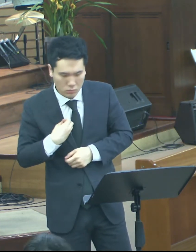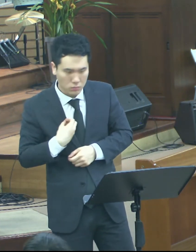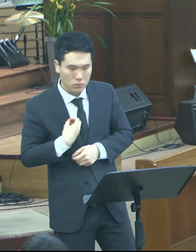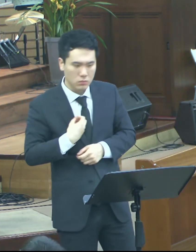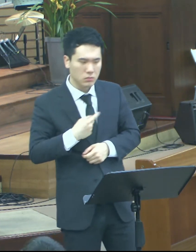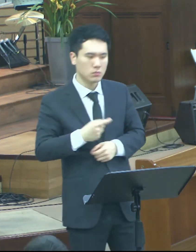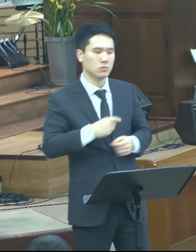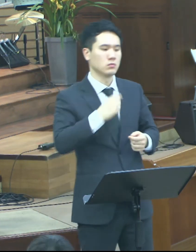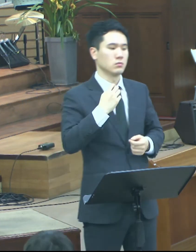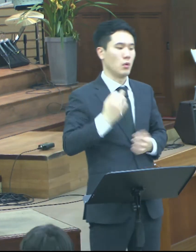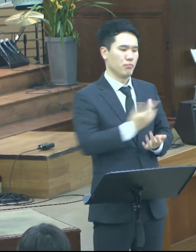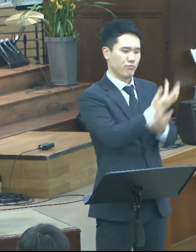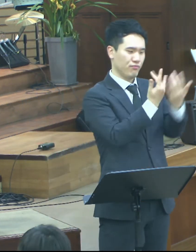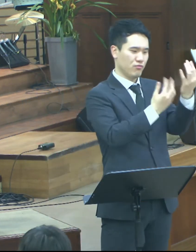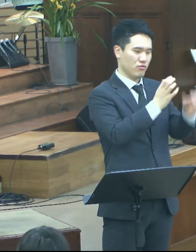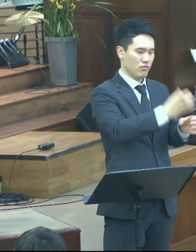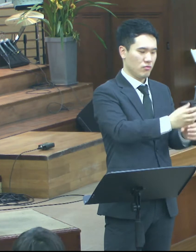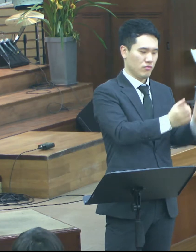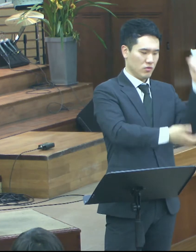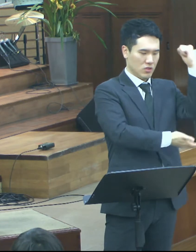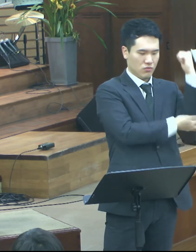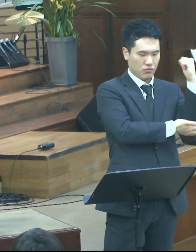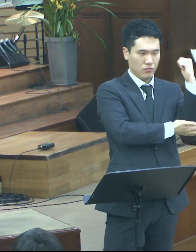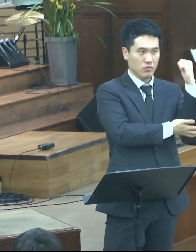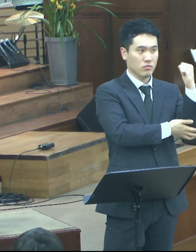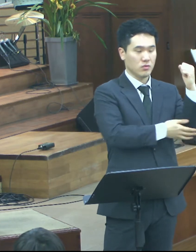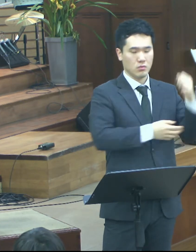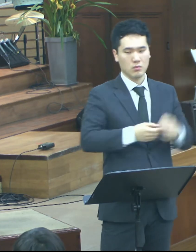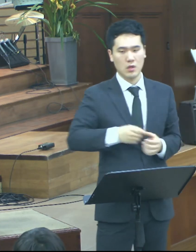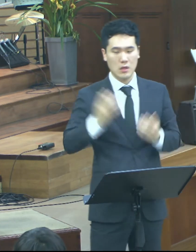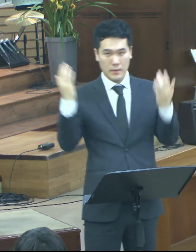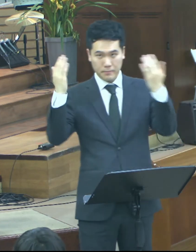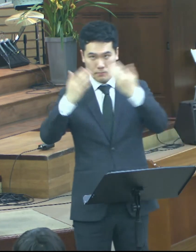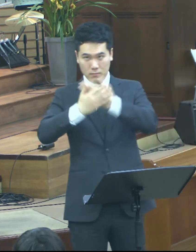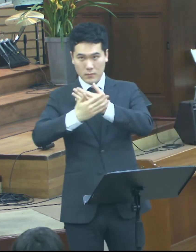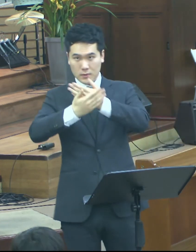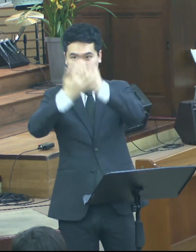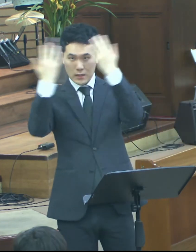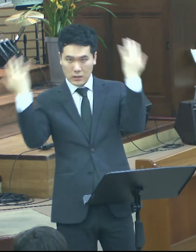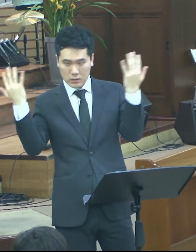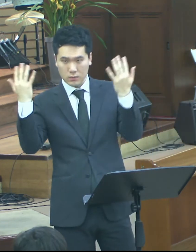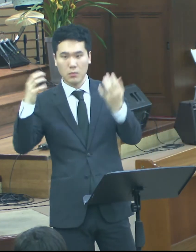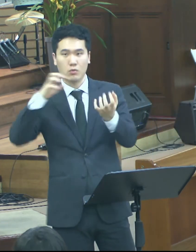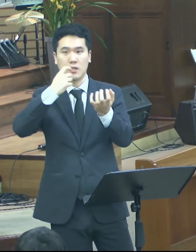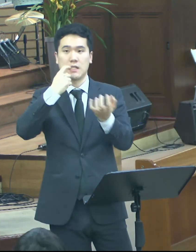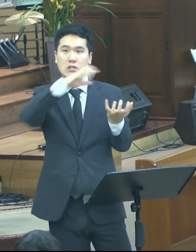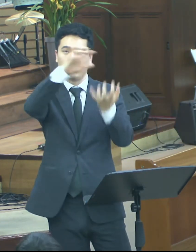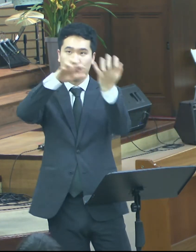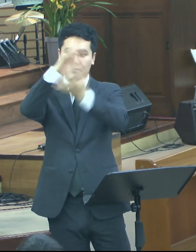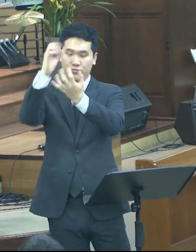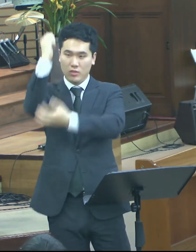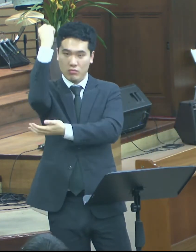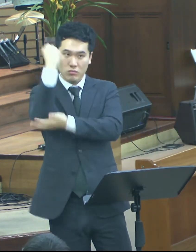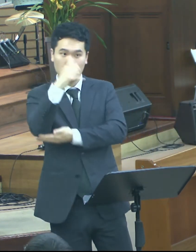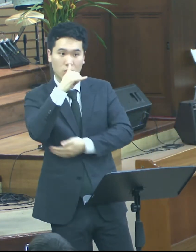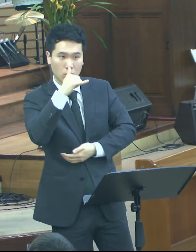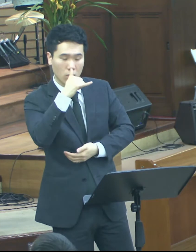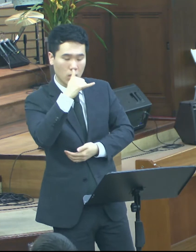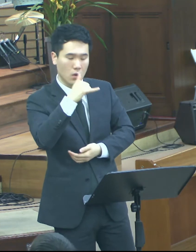막 보이고요. 낮에는 막 구름 기둥이 이동하면서 같이 다니고 그건 매일 봤는데 신앙이 너무너무 안 좋은 거예요.